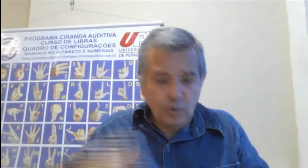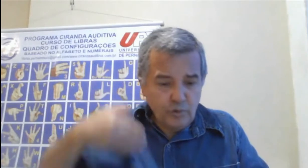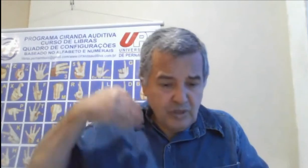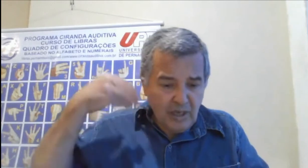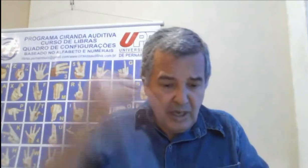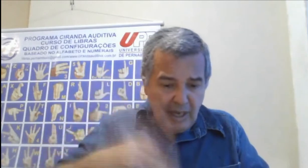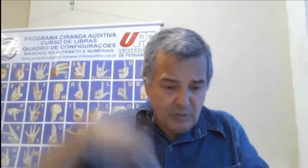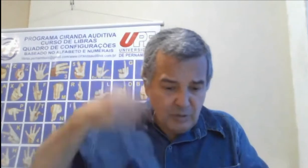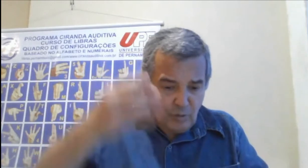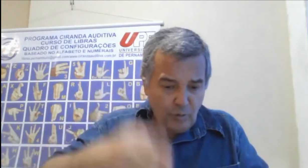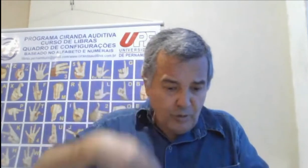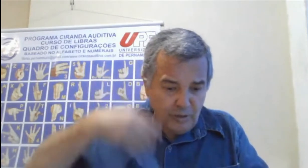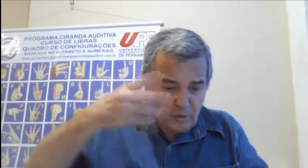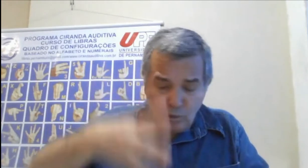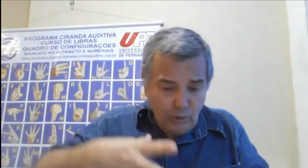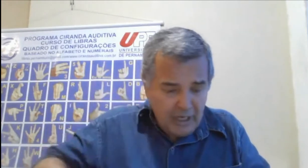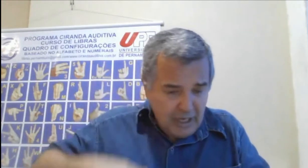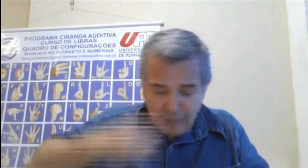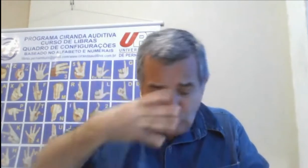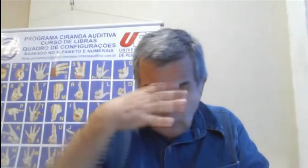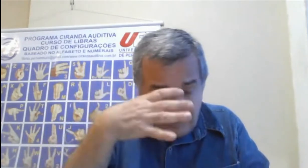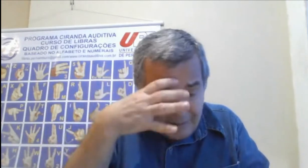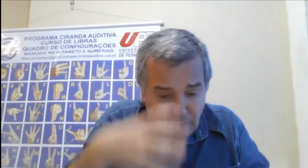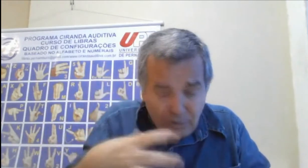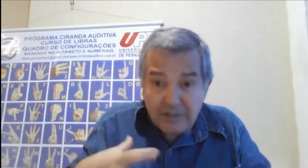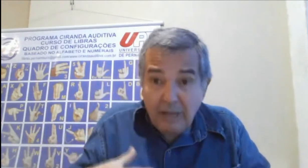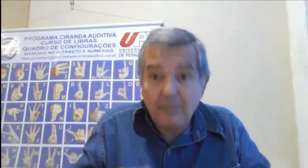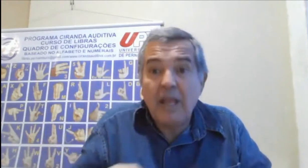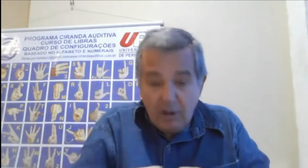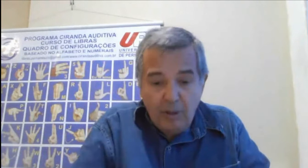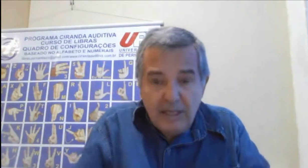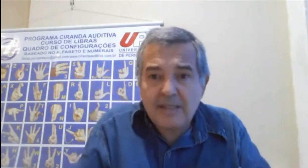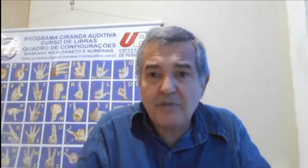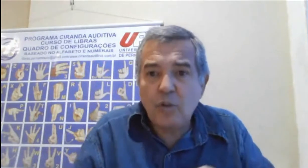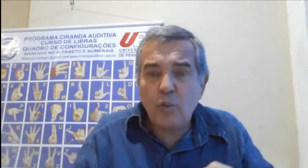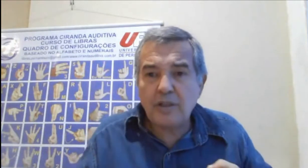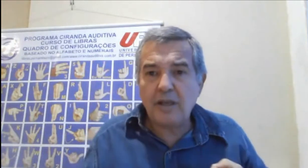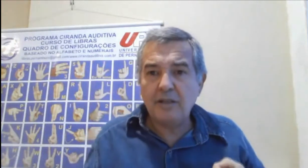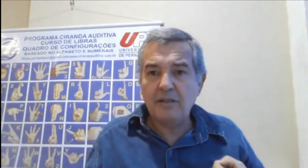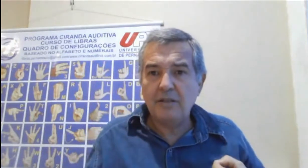Todos os DNAs, mitocôndrias, tudo é RNA, tudo que tem dentro de uma célula é uma bolinha que se divide com outra.